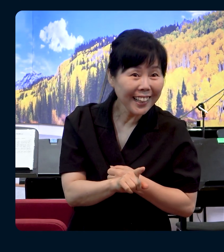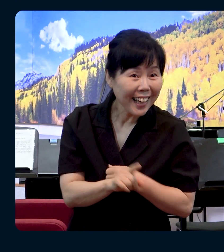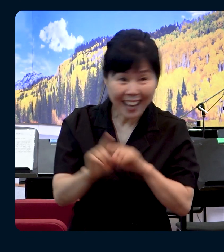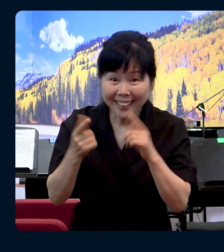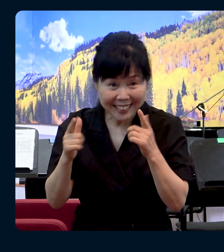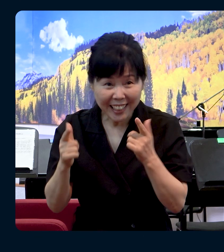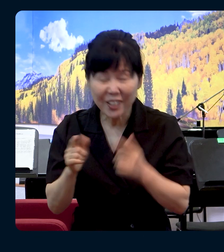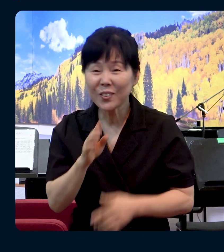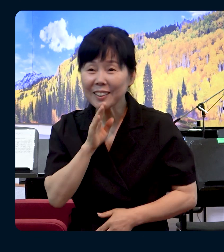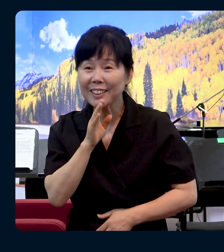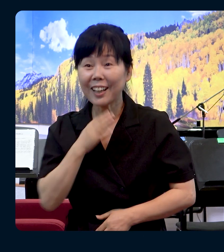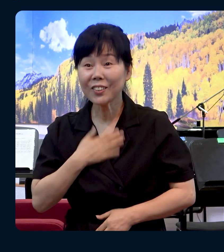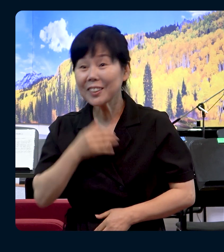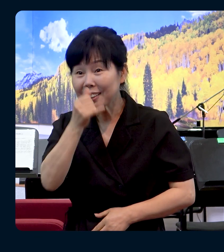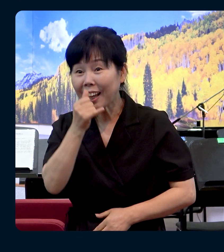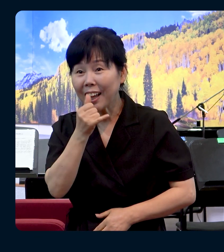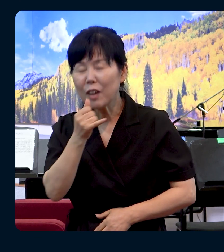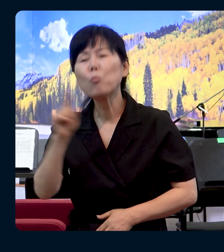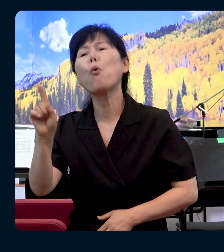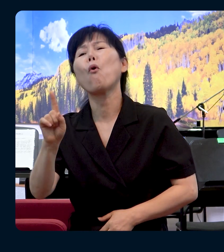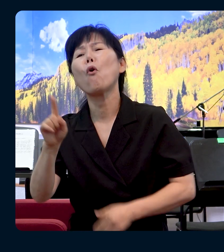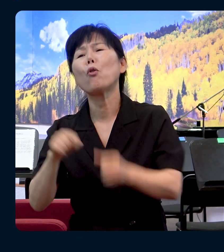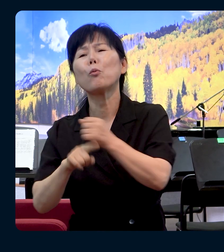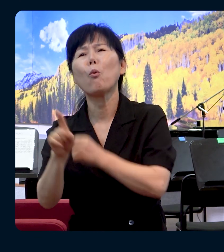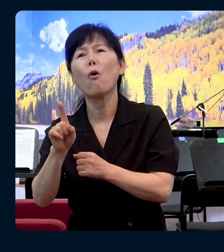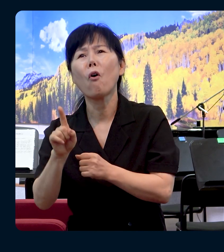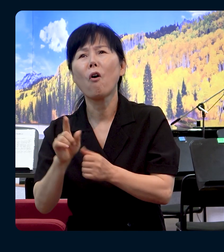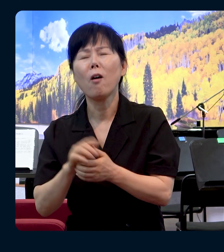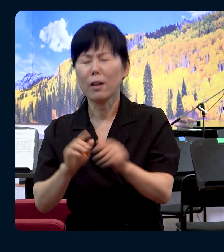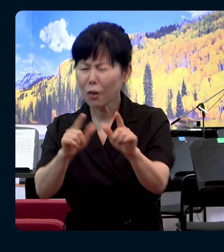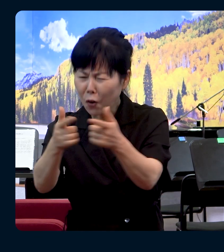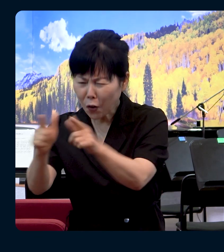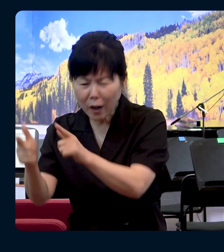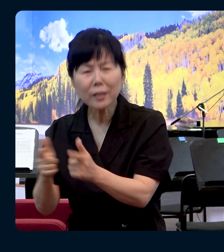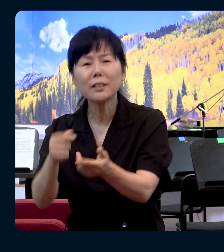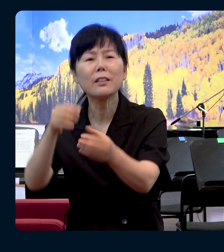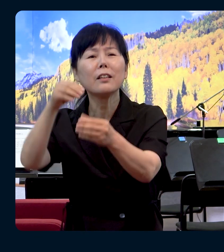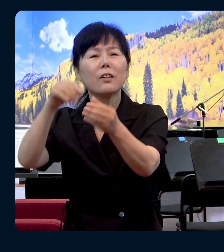계시죠? 그럼 뭐냐? 여러 가지 의미가 있지만